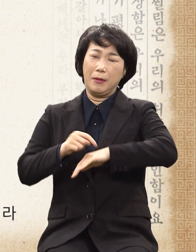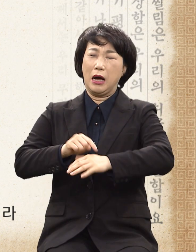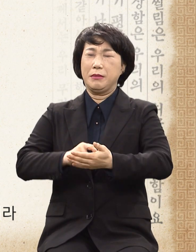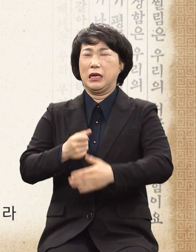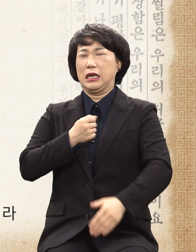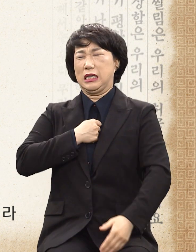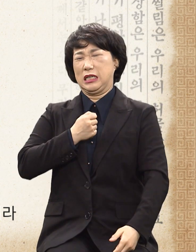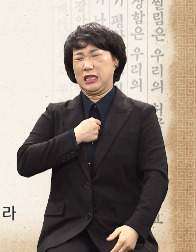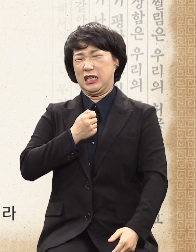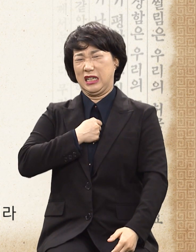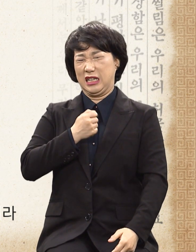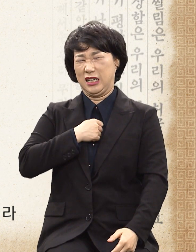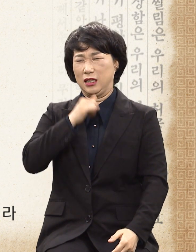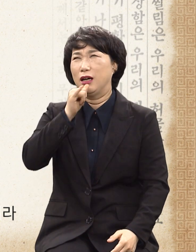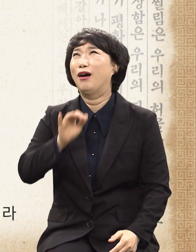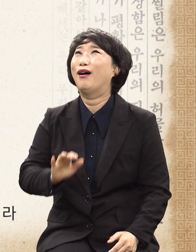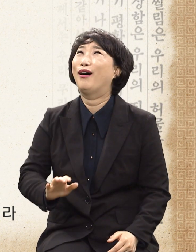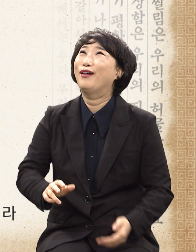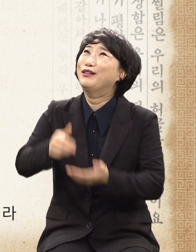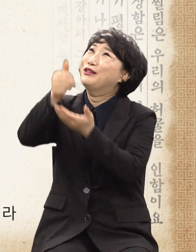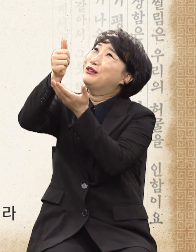찹찹합니다. 주님,